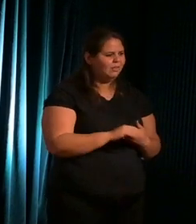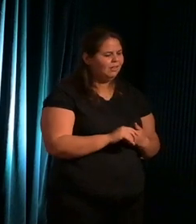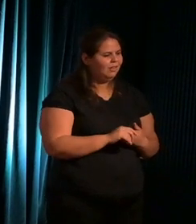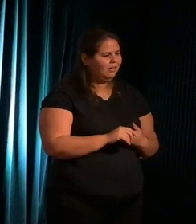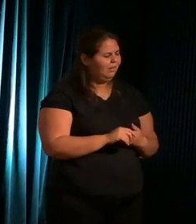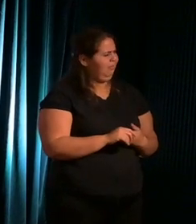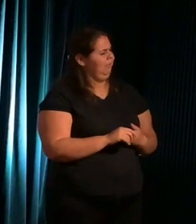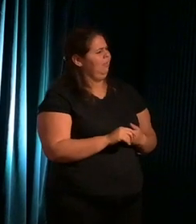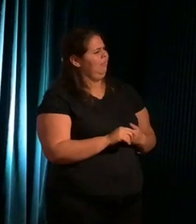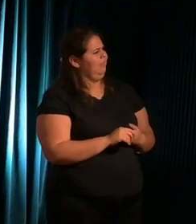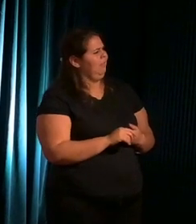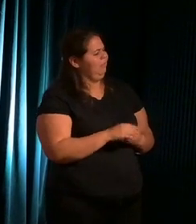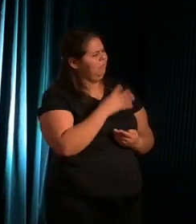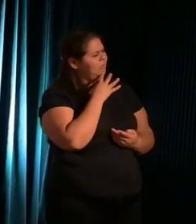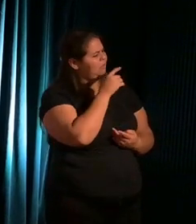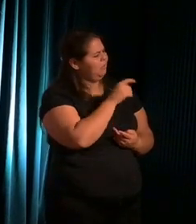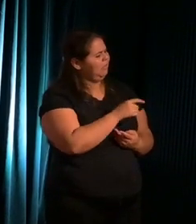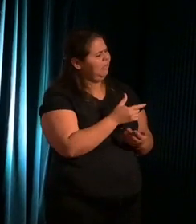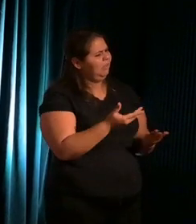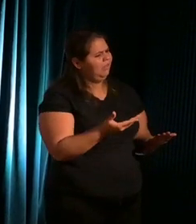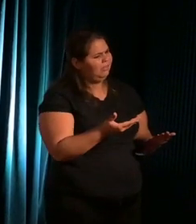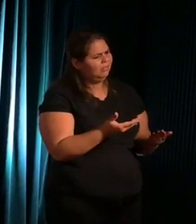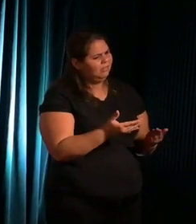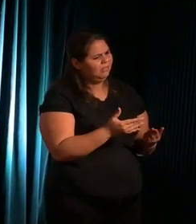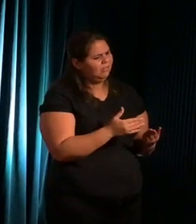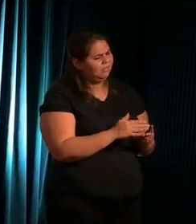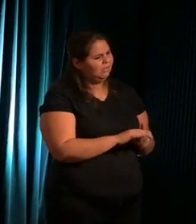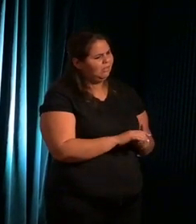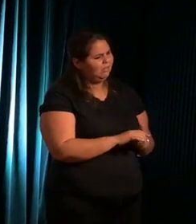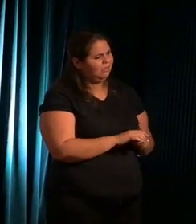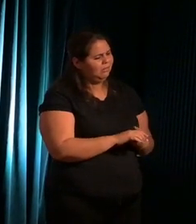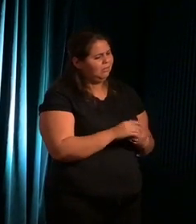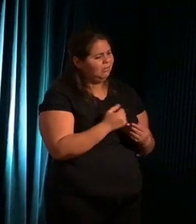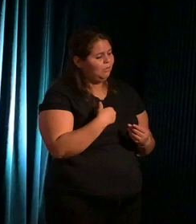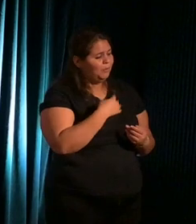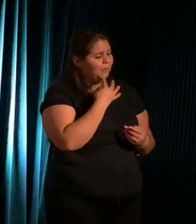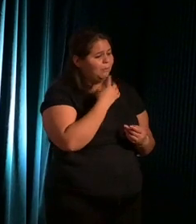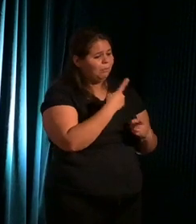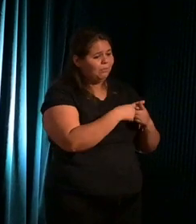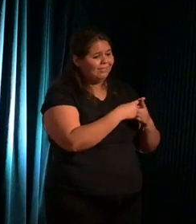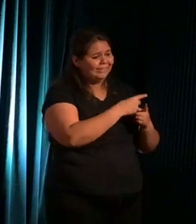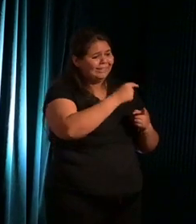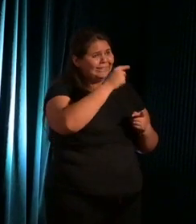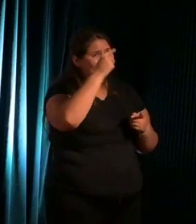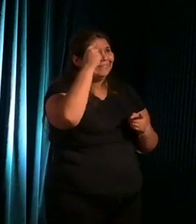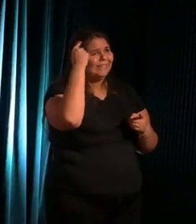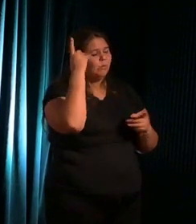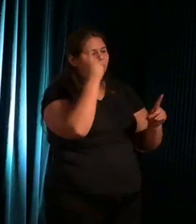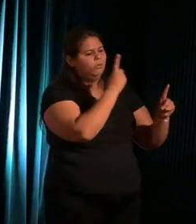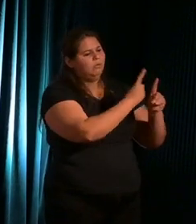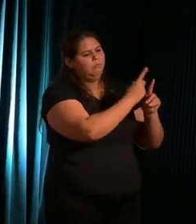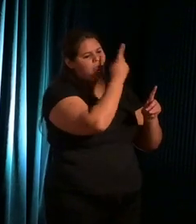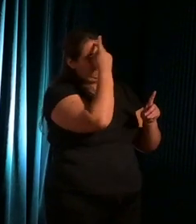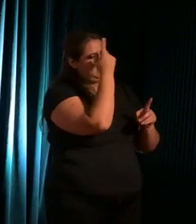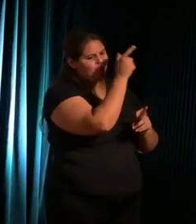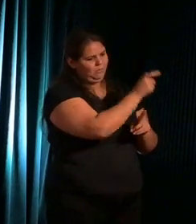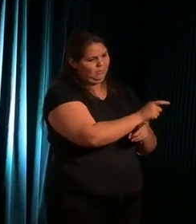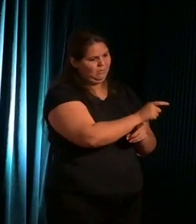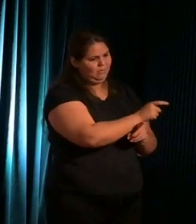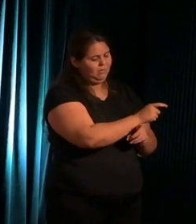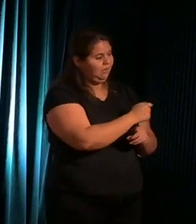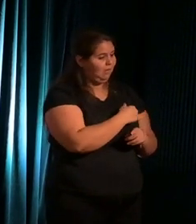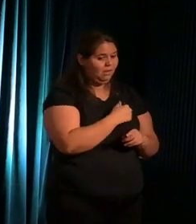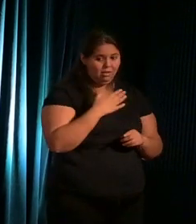Eu olhei assim, não reconheci, porque fazia muito tempo que eu não via essa pessoa. Eu fui